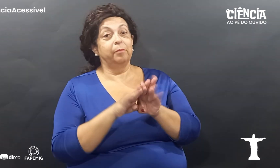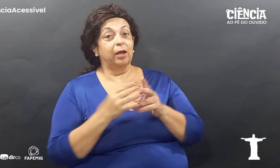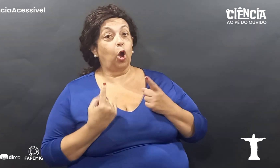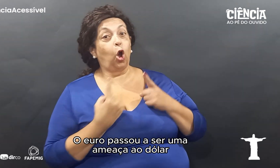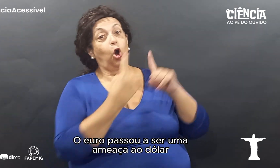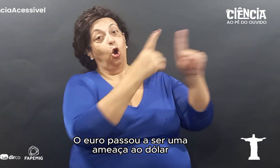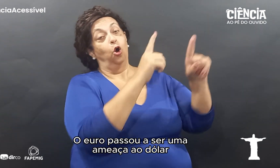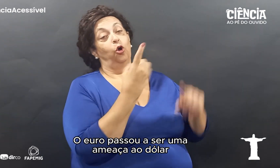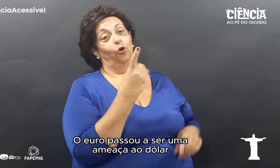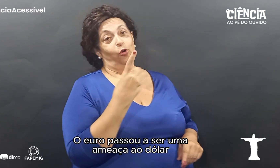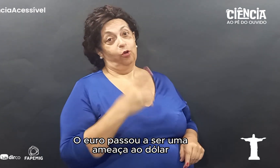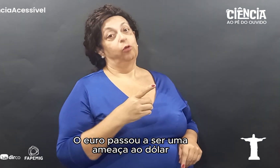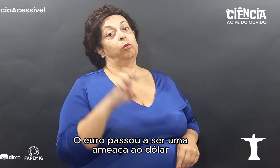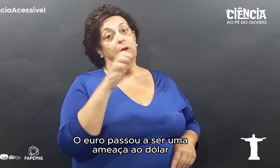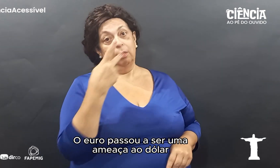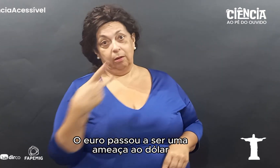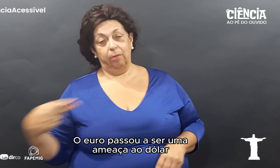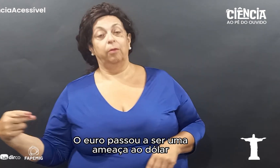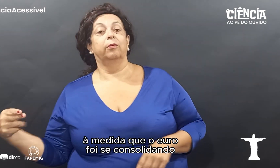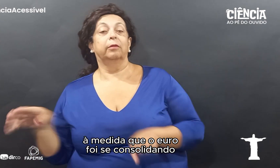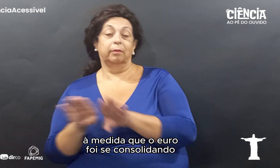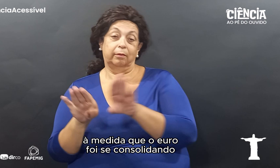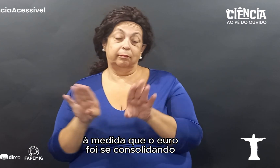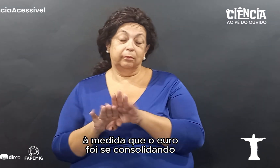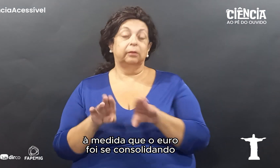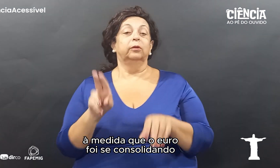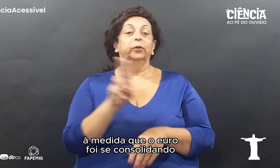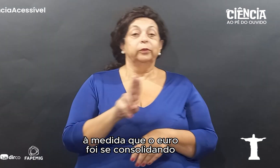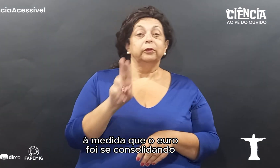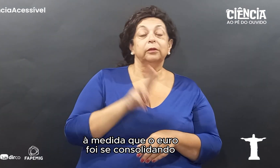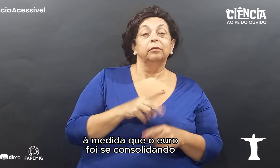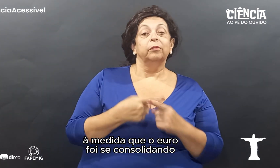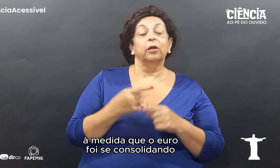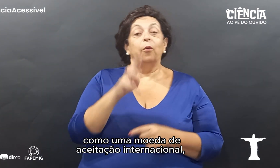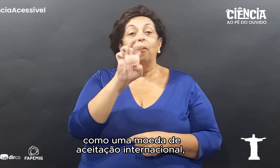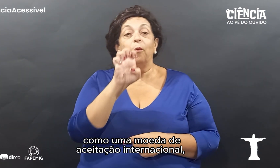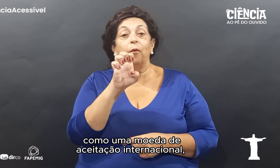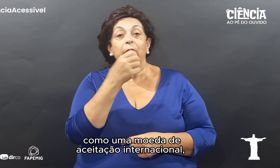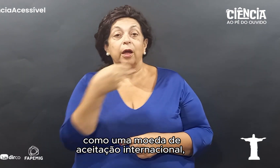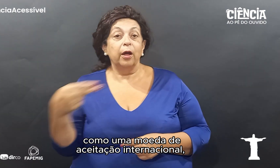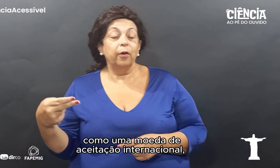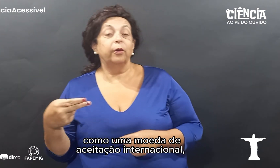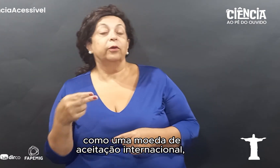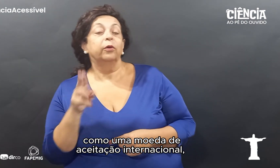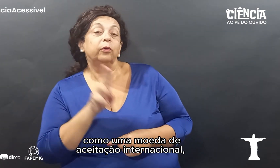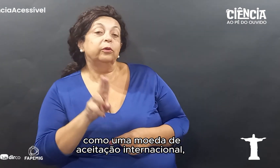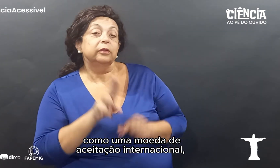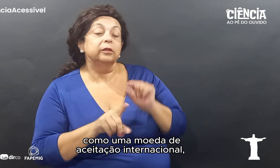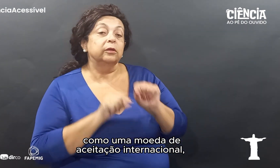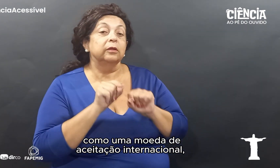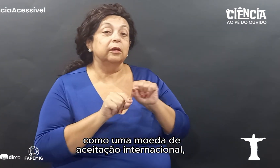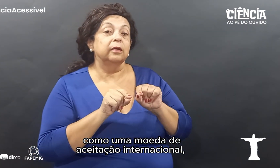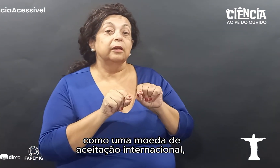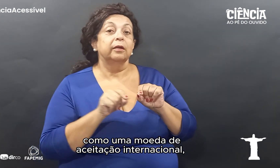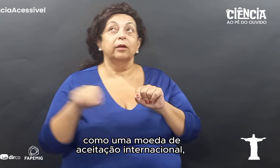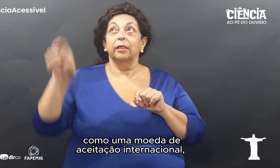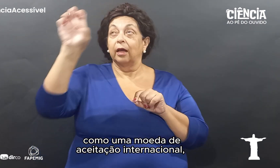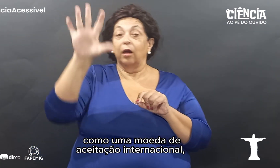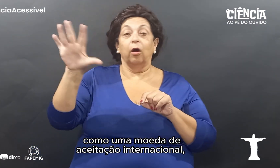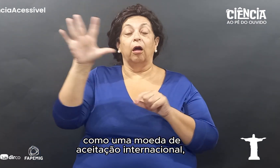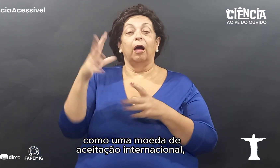dólar. O euro passou a ser uma ameaça ao dólar à medida que o euro foi se consolidando como uma moeda de